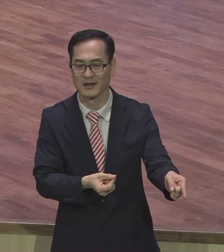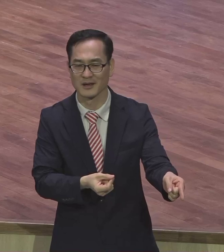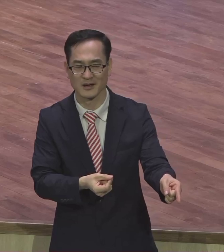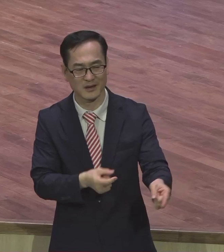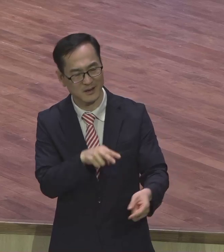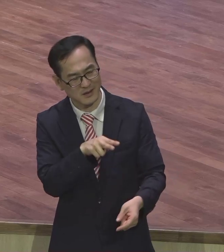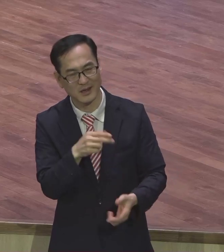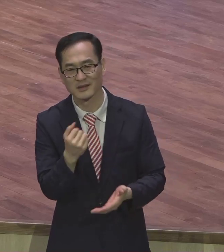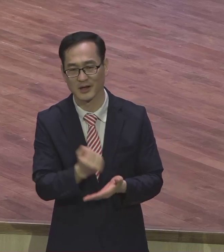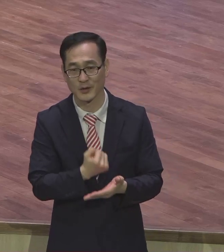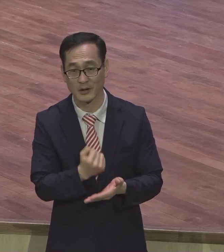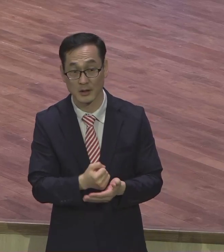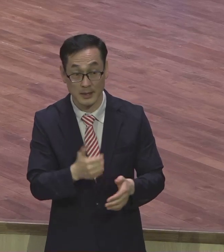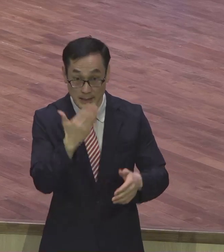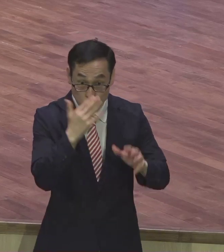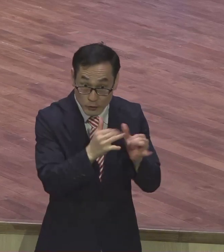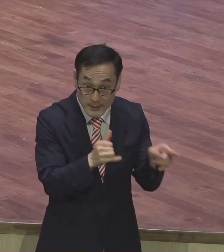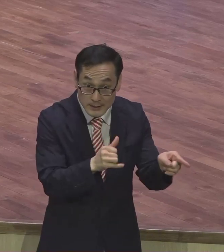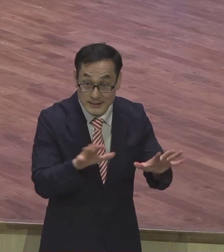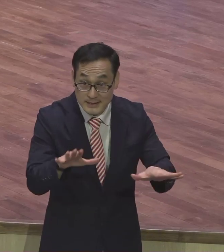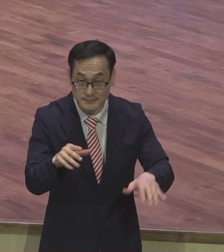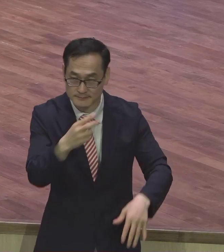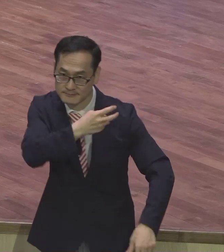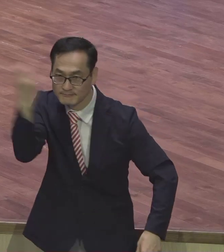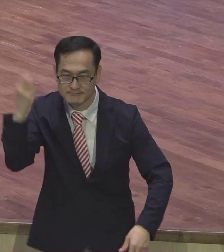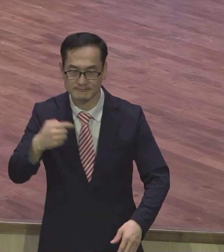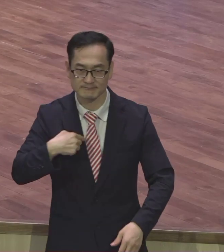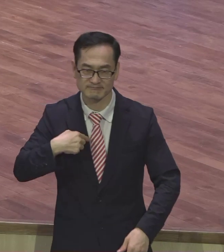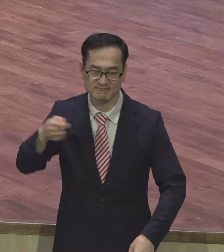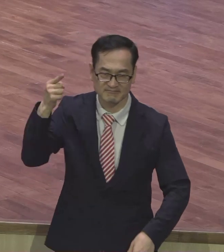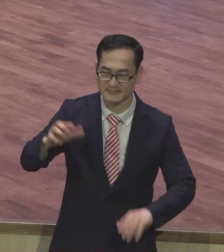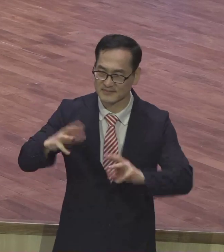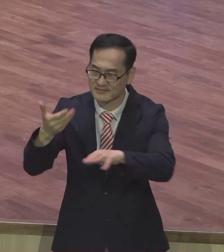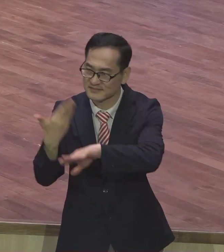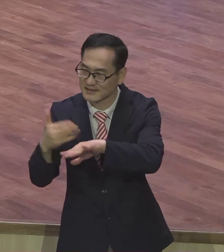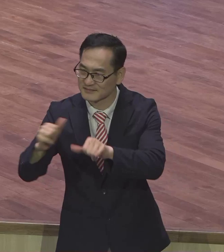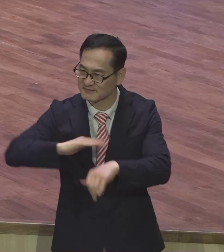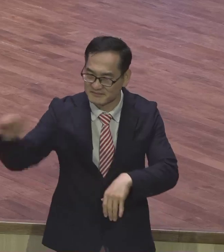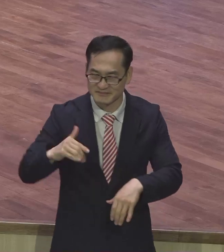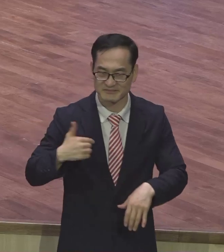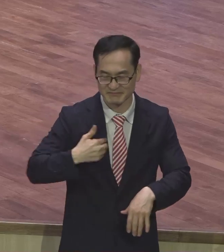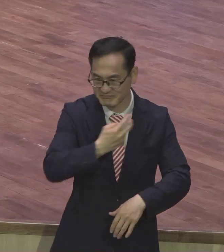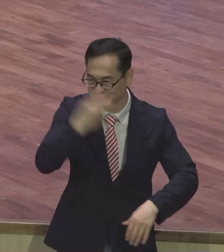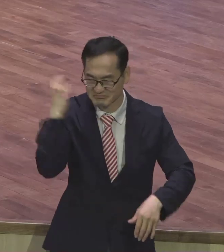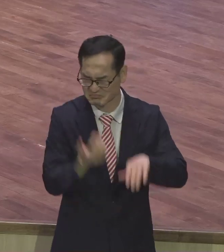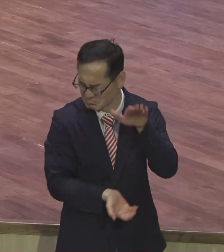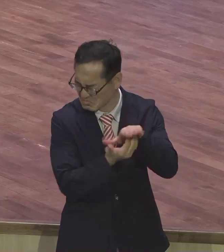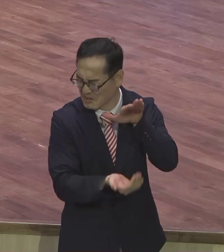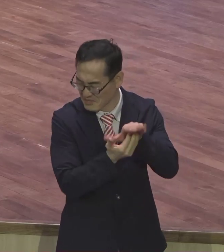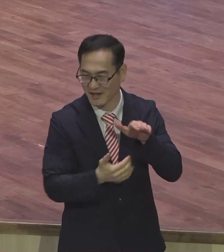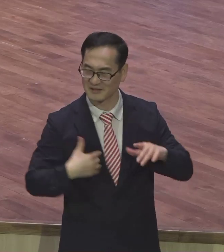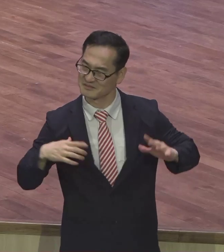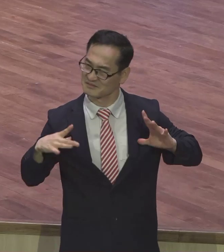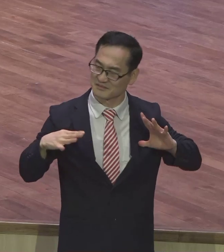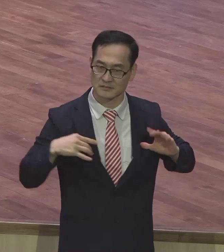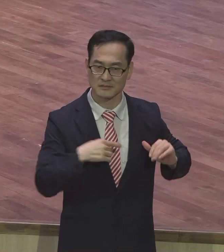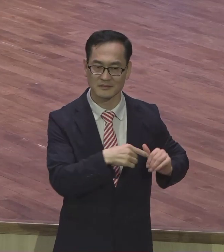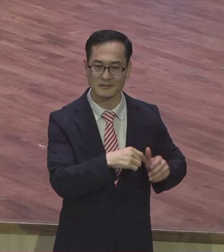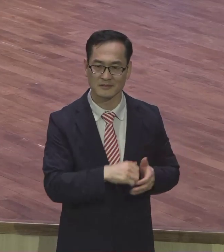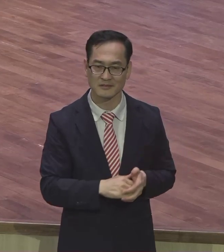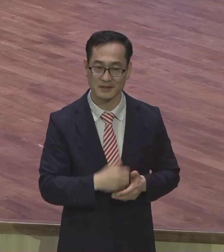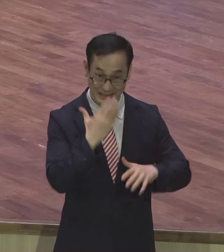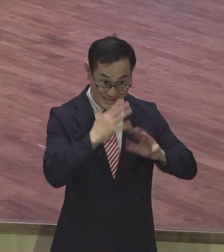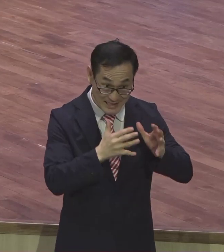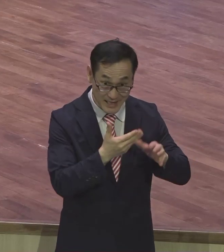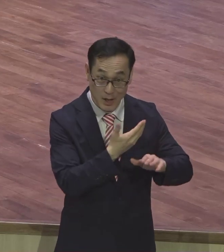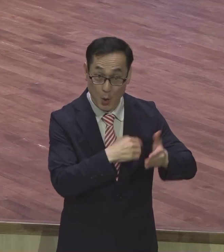생각합니다 지금도 아주 뭐 우리 이방인들 뭐 유대교인 위에는 유대 이스라엘